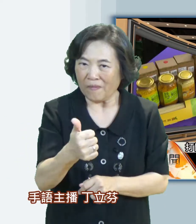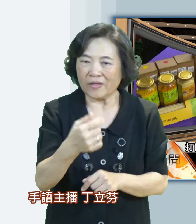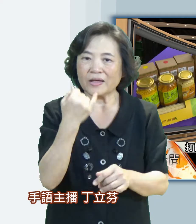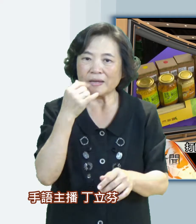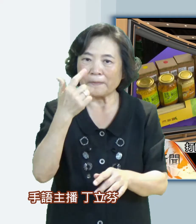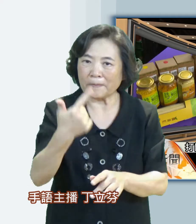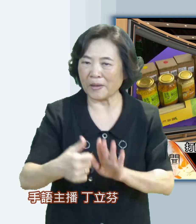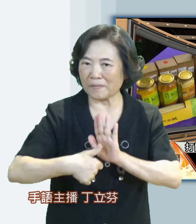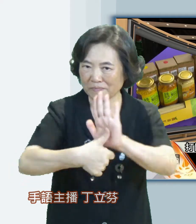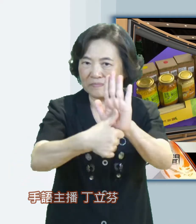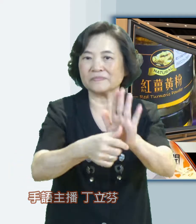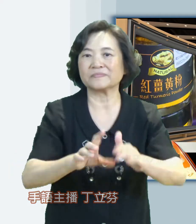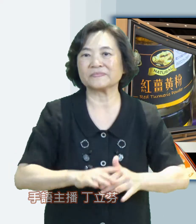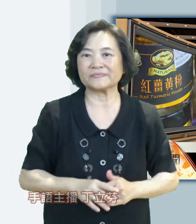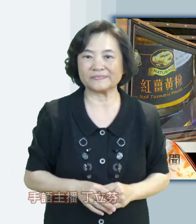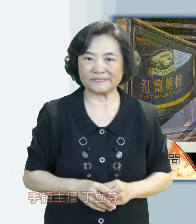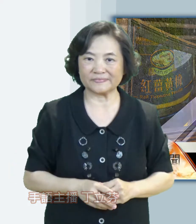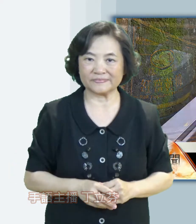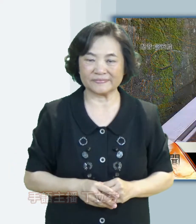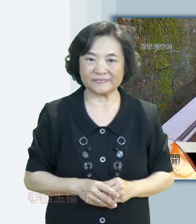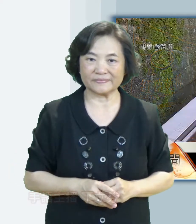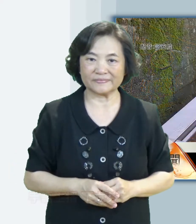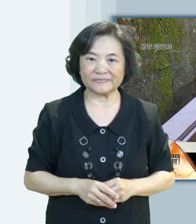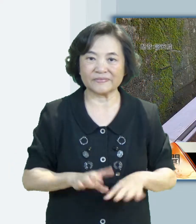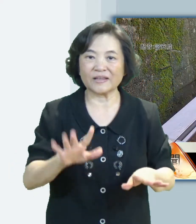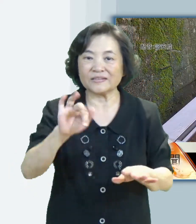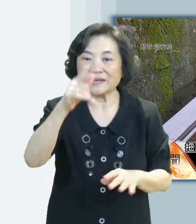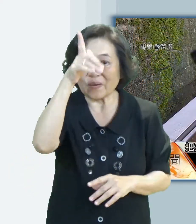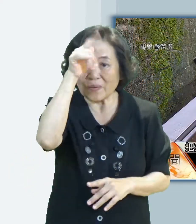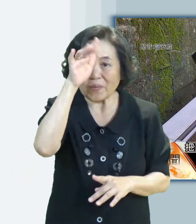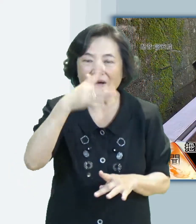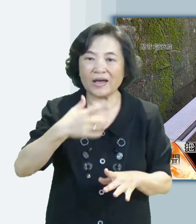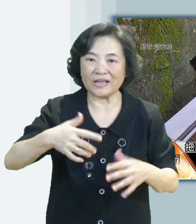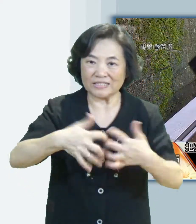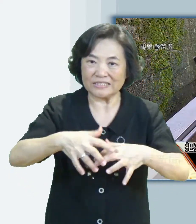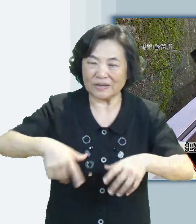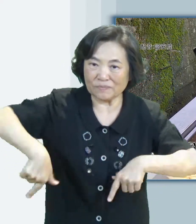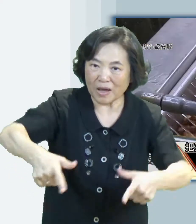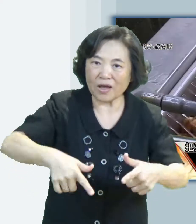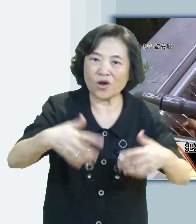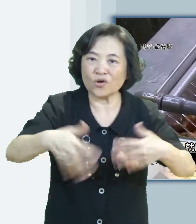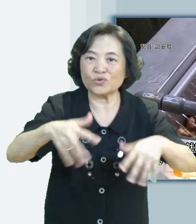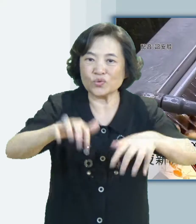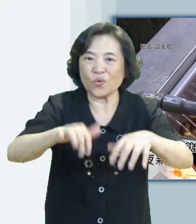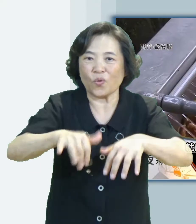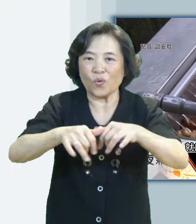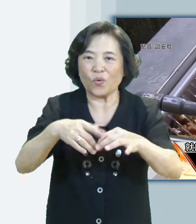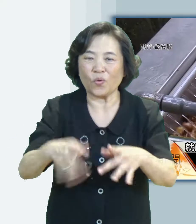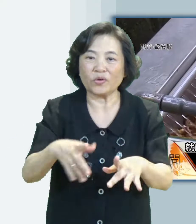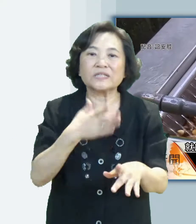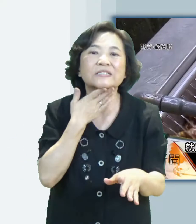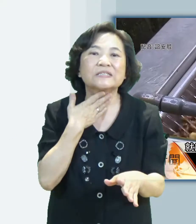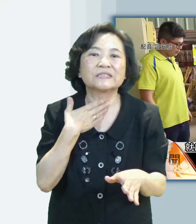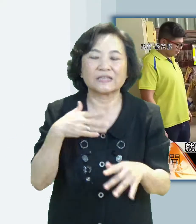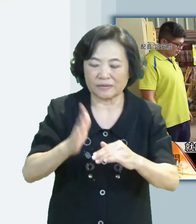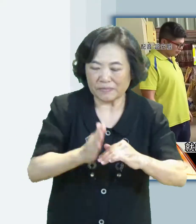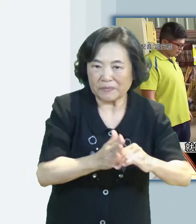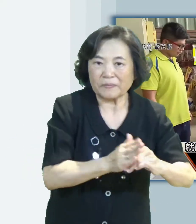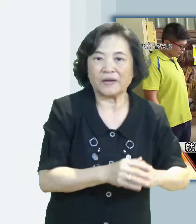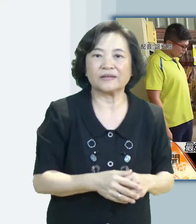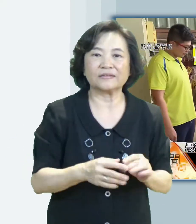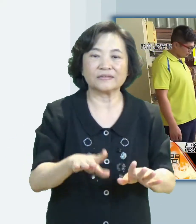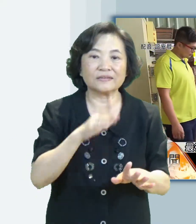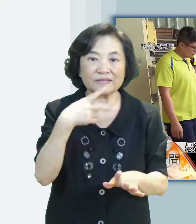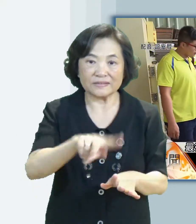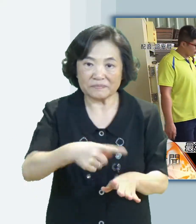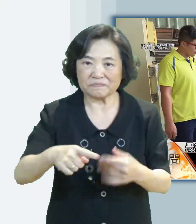黄打开市场。 把姜黄从家己用钱美食，特别将个金香切片含香皂，